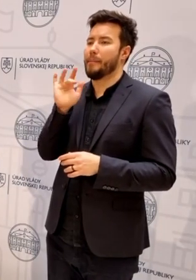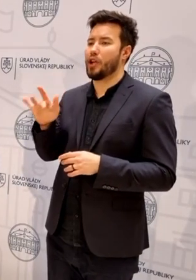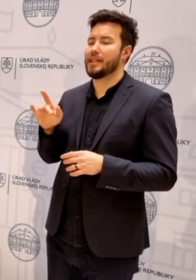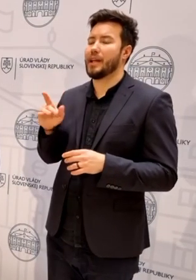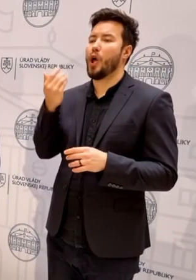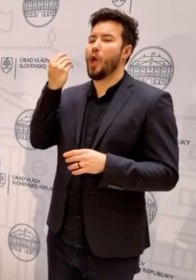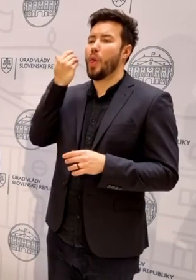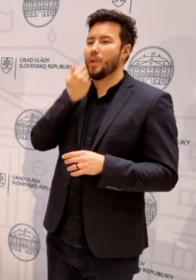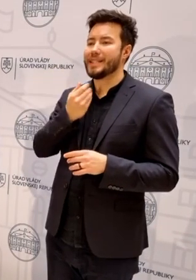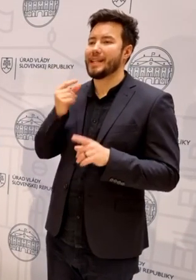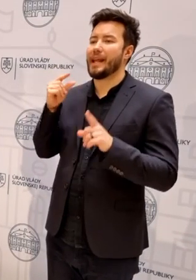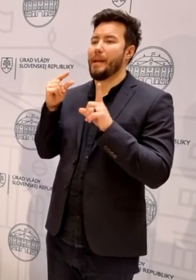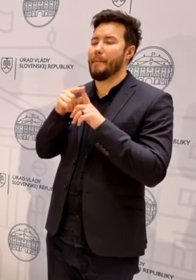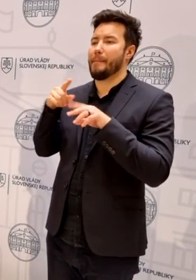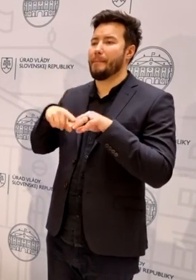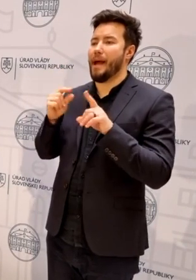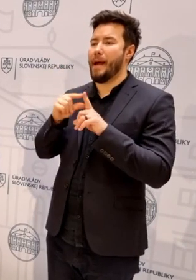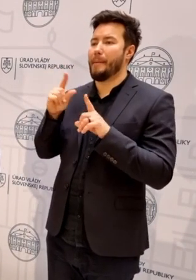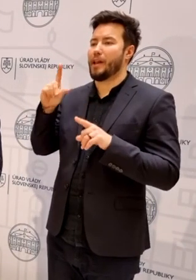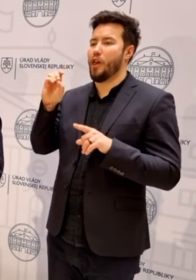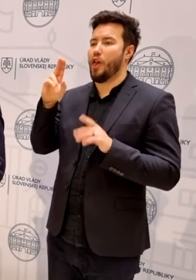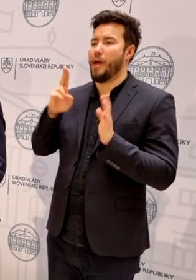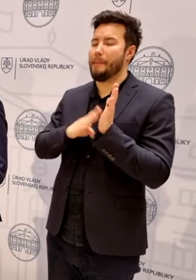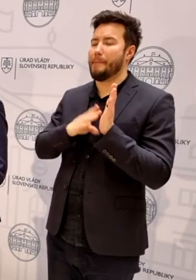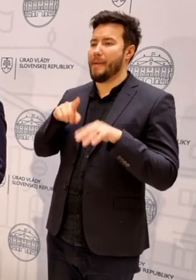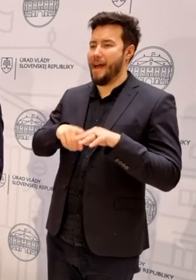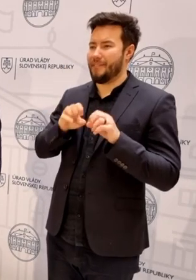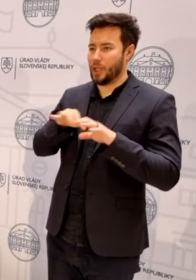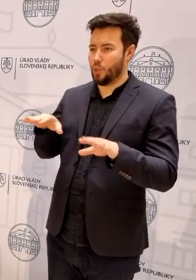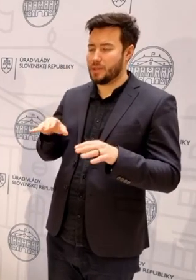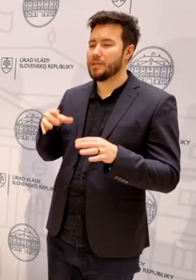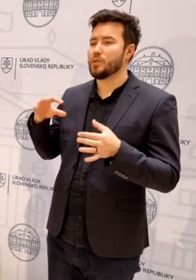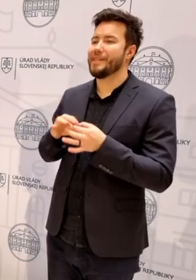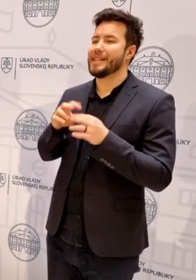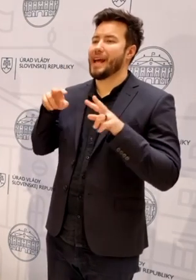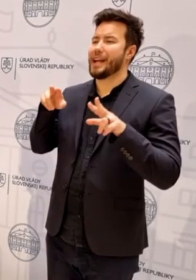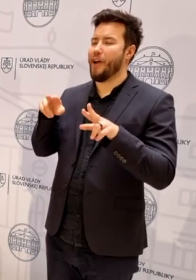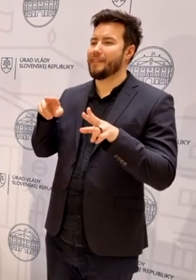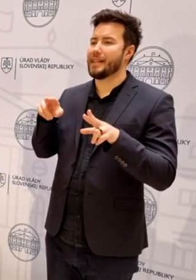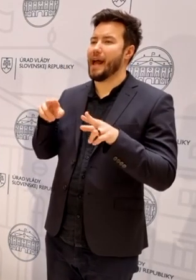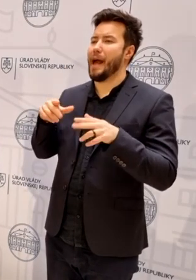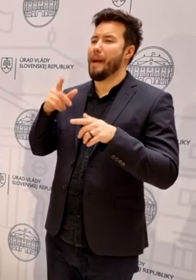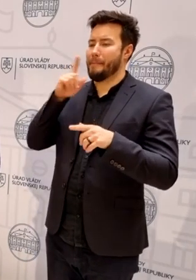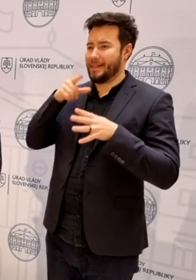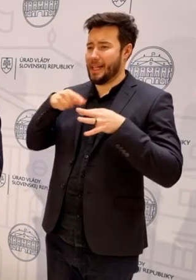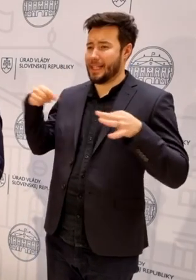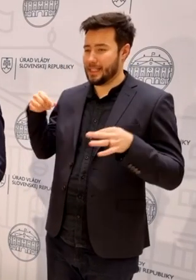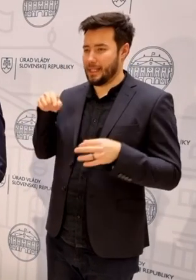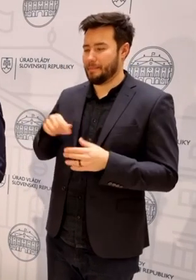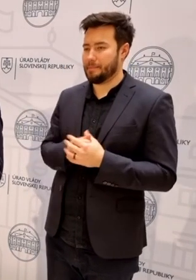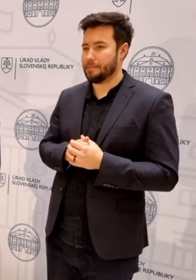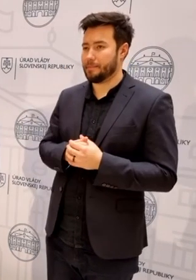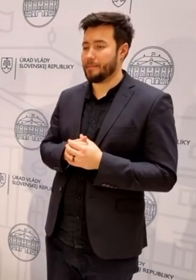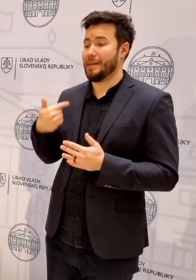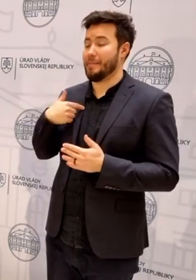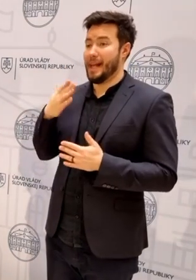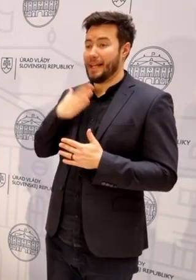ľudskému papilomavírusu, ktorý je najčastejšou príčinou rakoviny krčka maternice. Som rád, že sme dostali medzi krajiny, ktoré túto